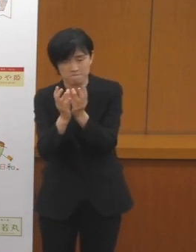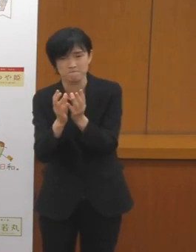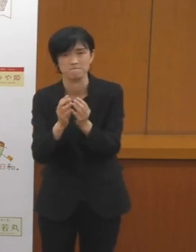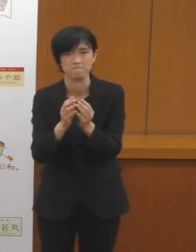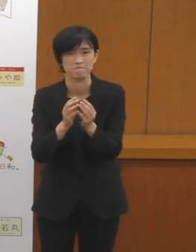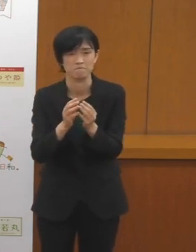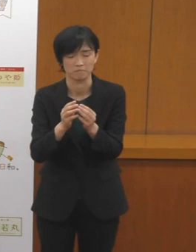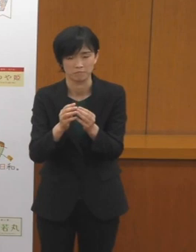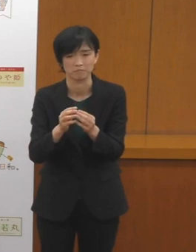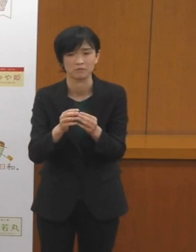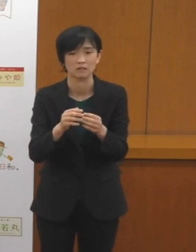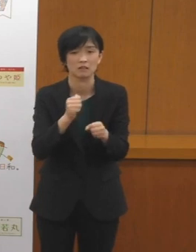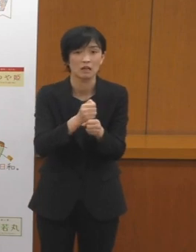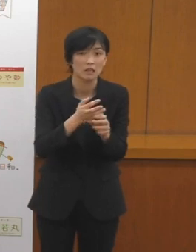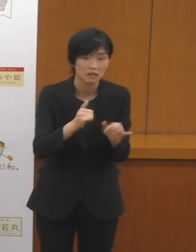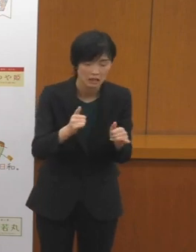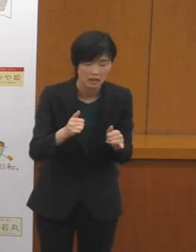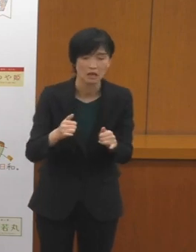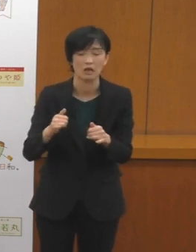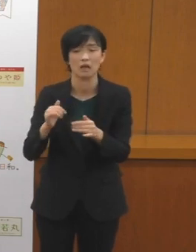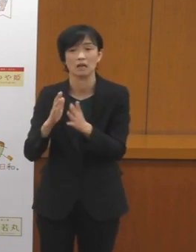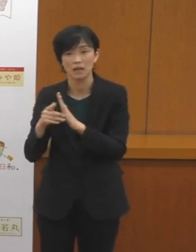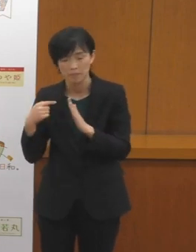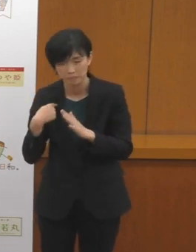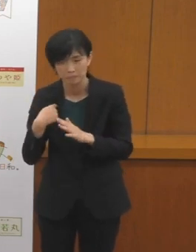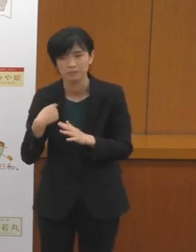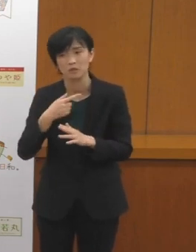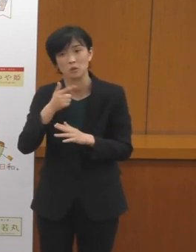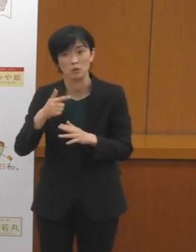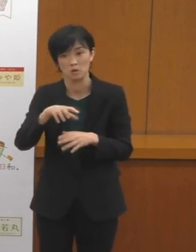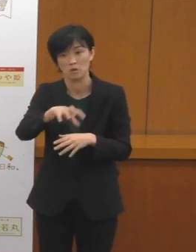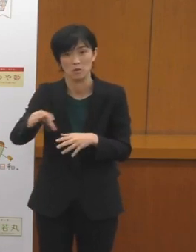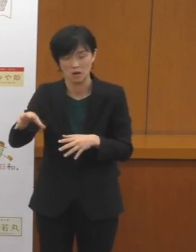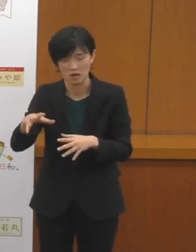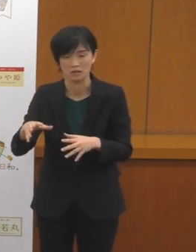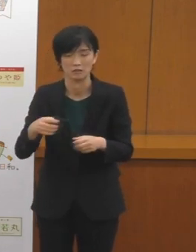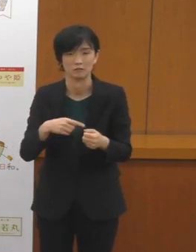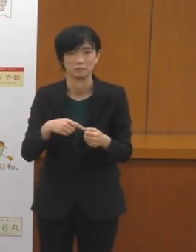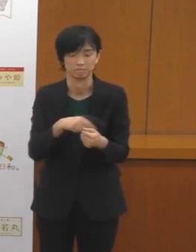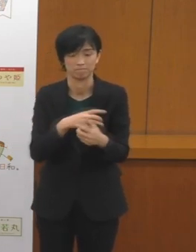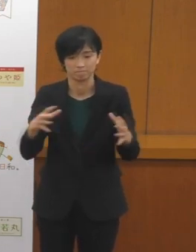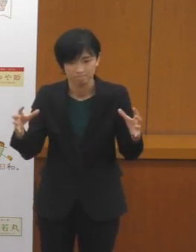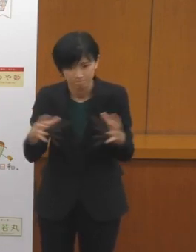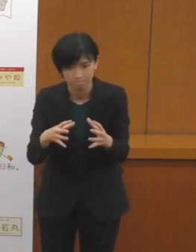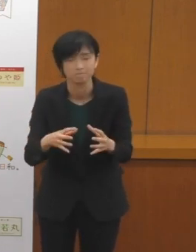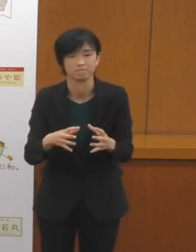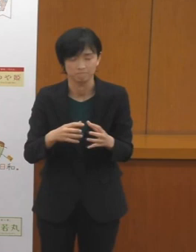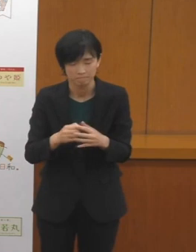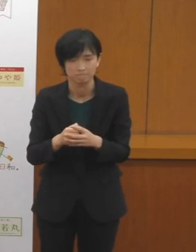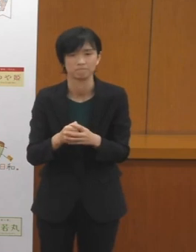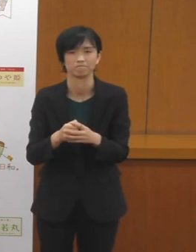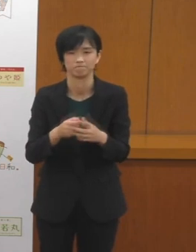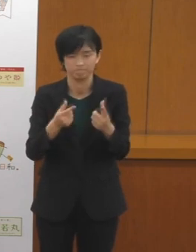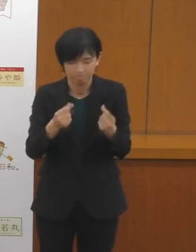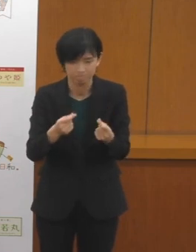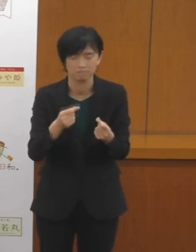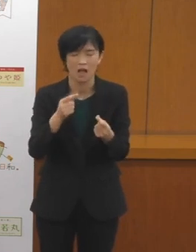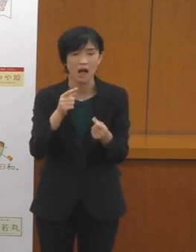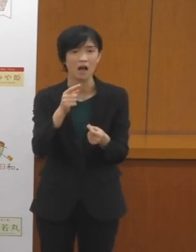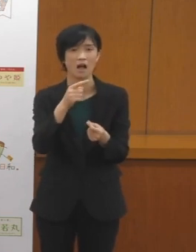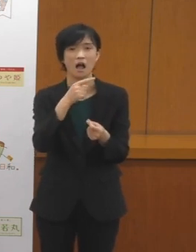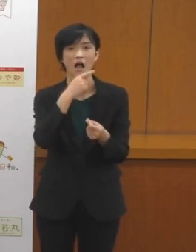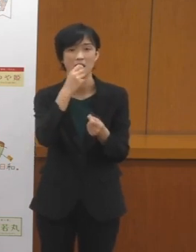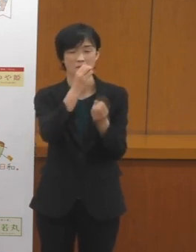県も一緒になってですねしっかり取り組んでいって大きな赤い実を